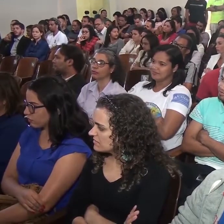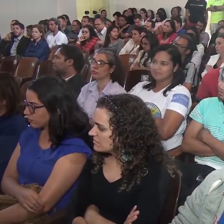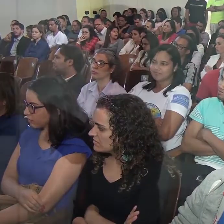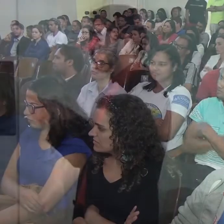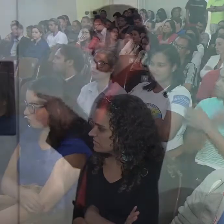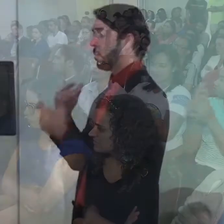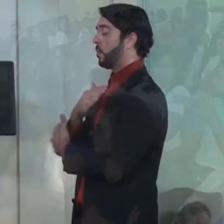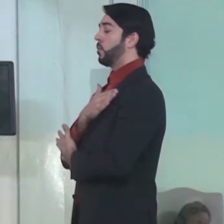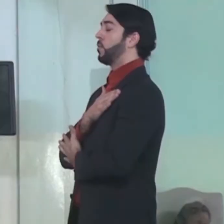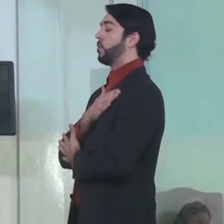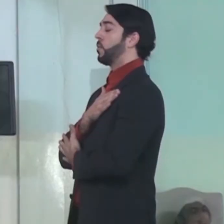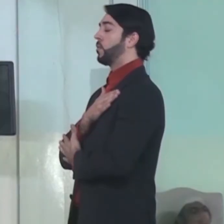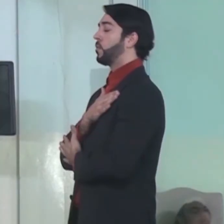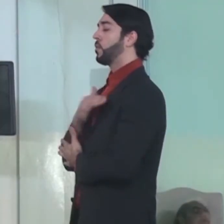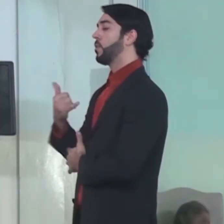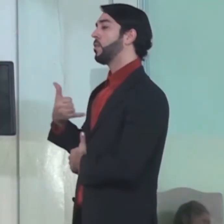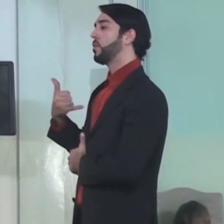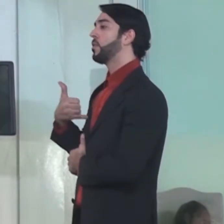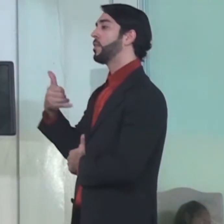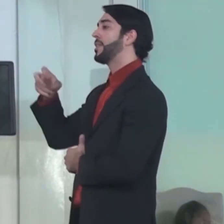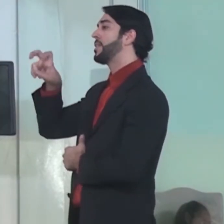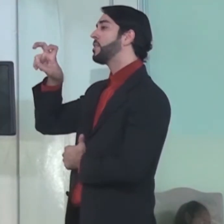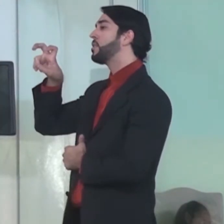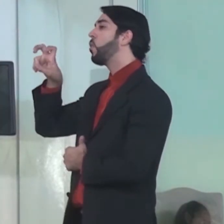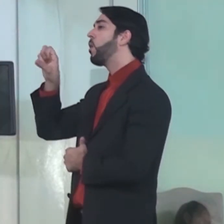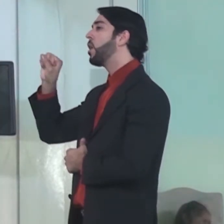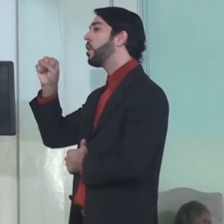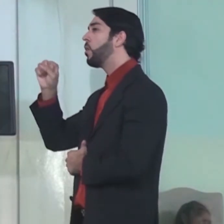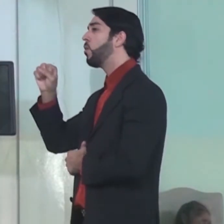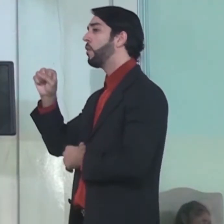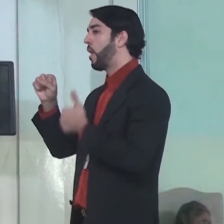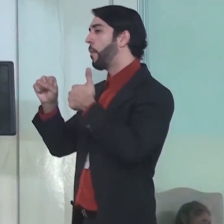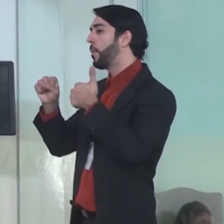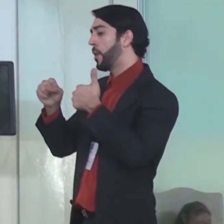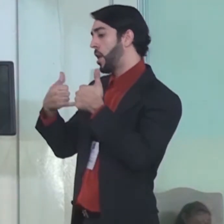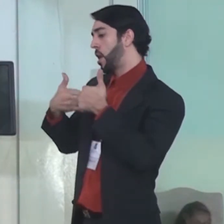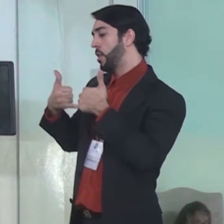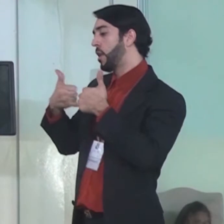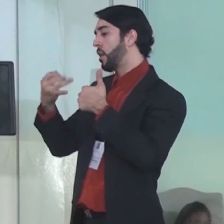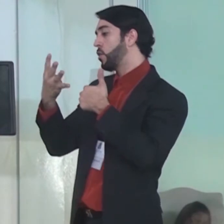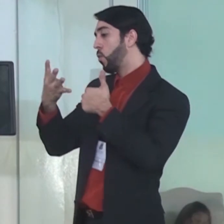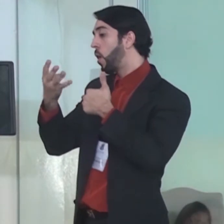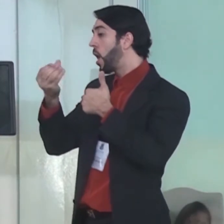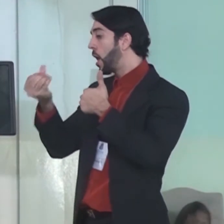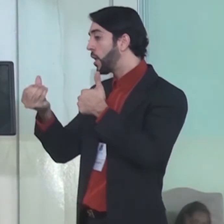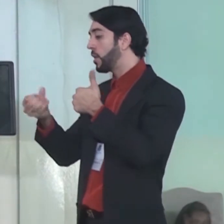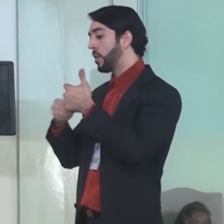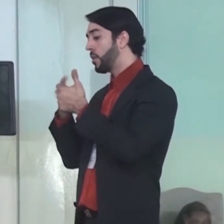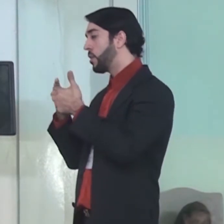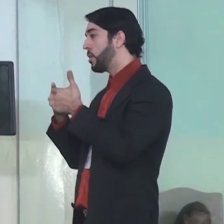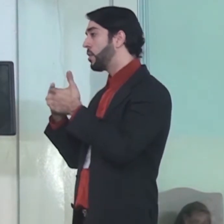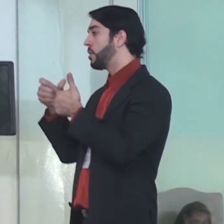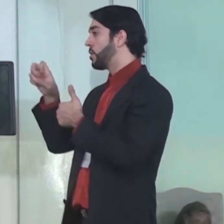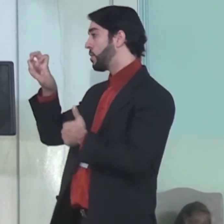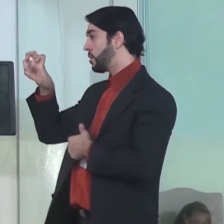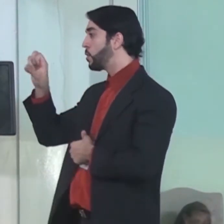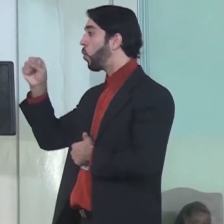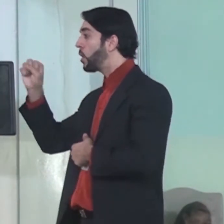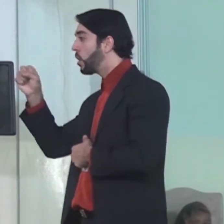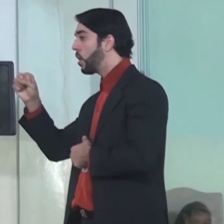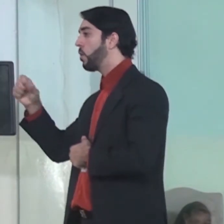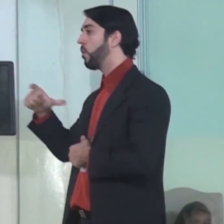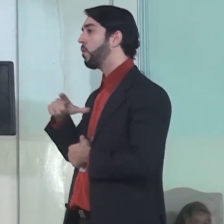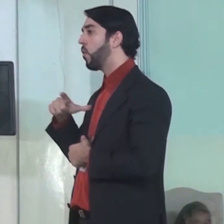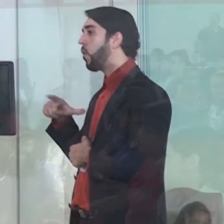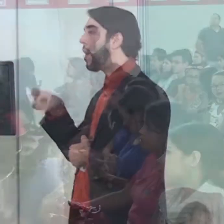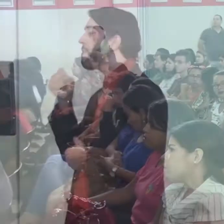com 58 anos, percebam, uma vítima de 46, a outra vítima de 58, esse, inclusive, referido pelos demais